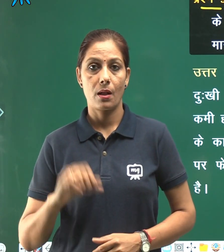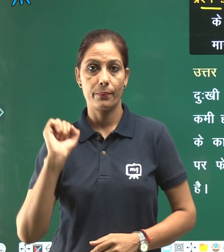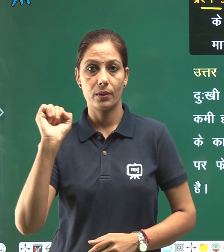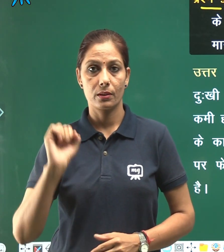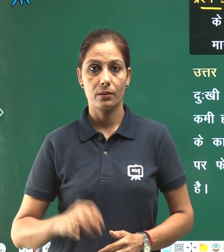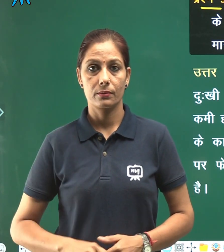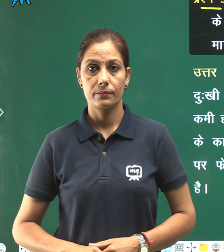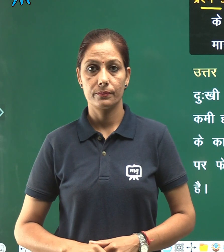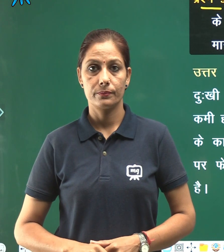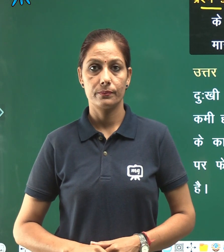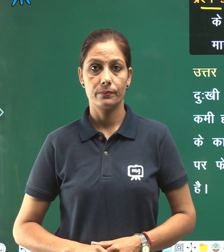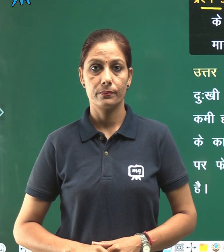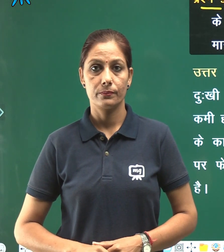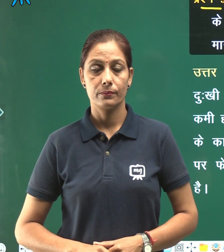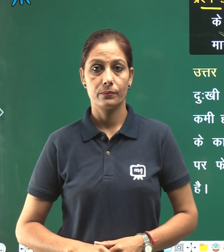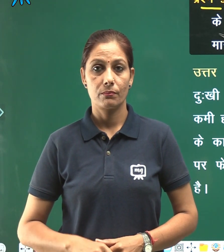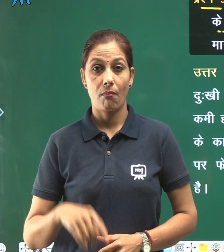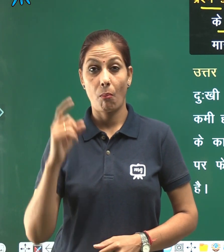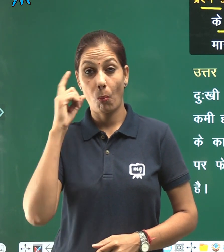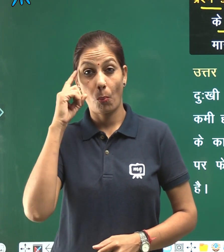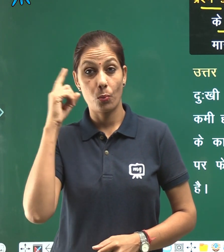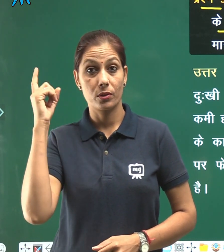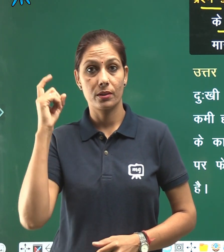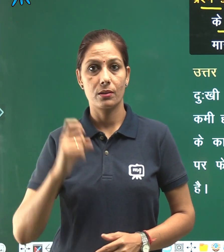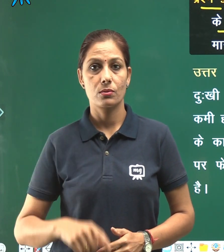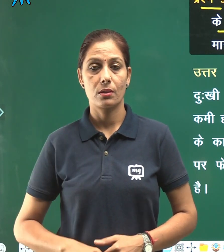अपनी बुद्धि के अनुसार